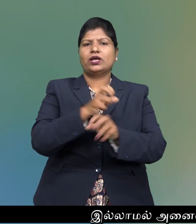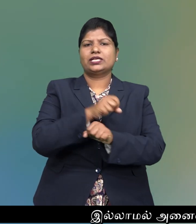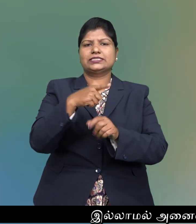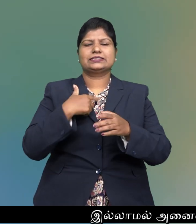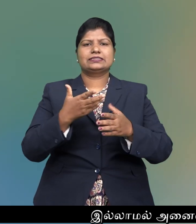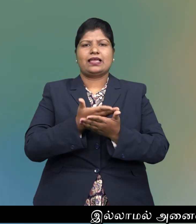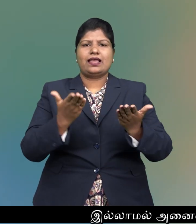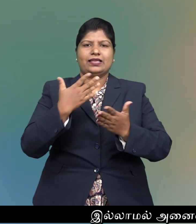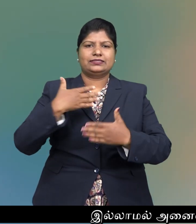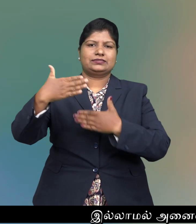வேண்டும்.